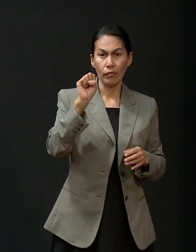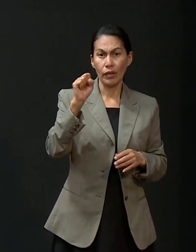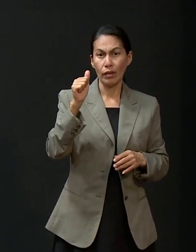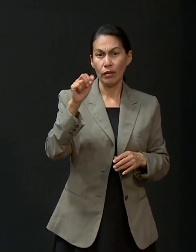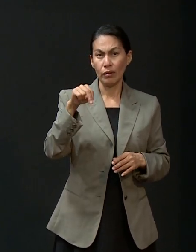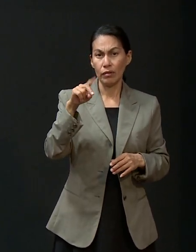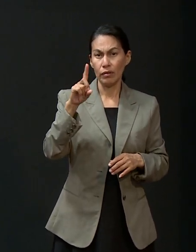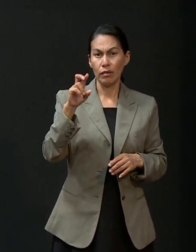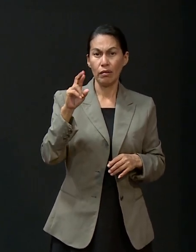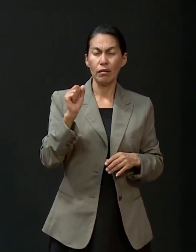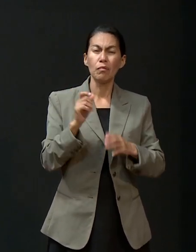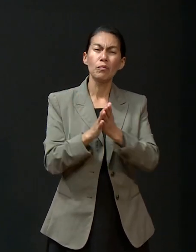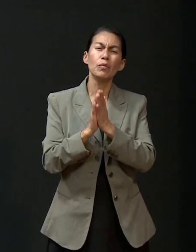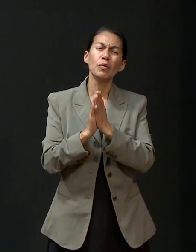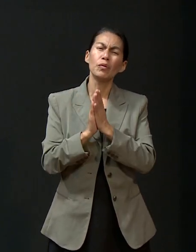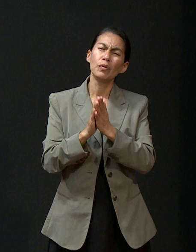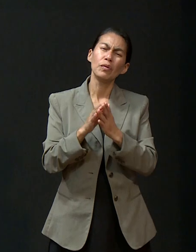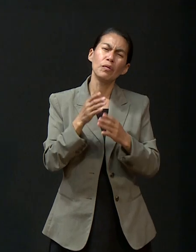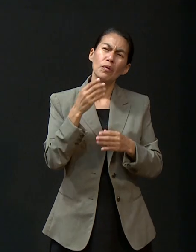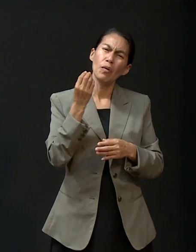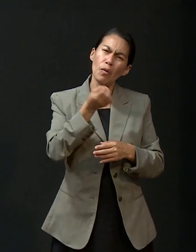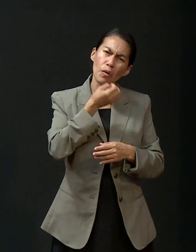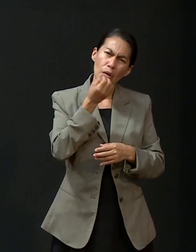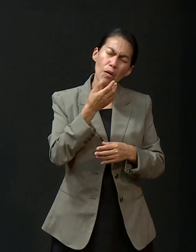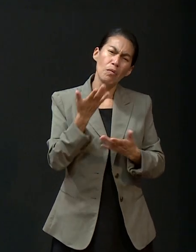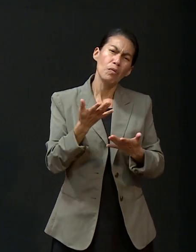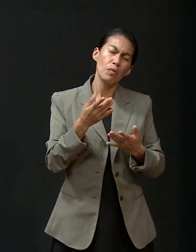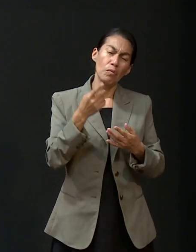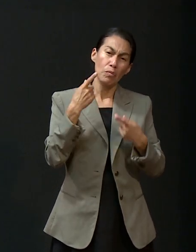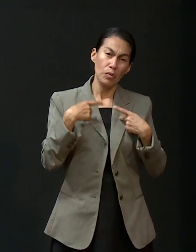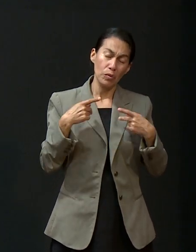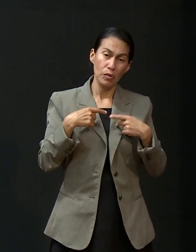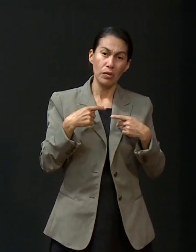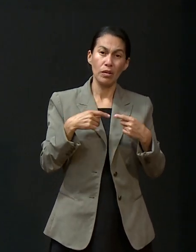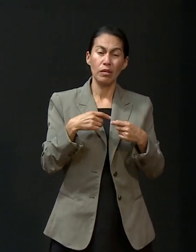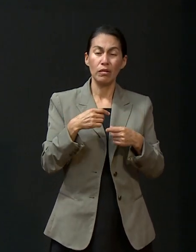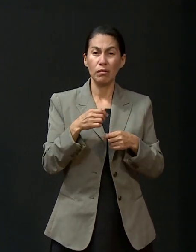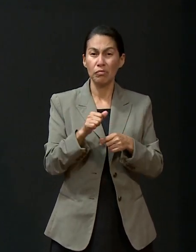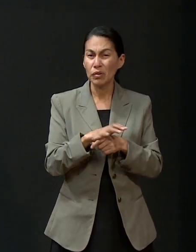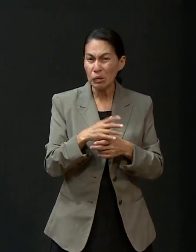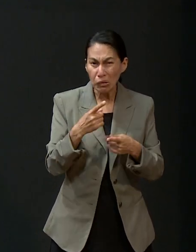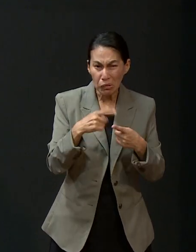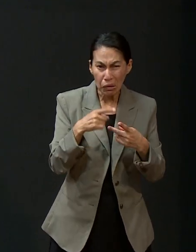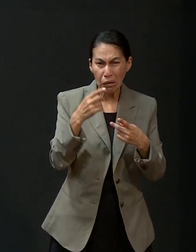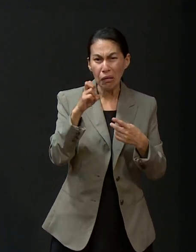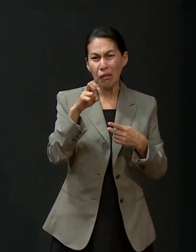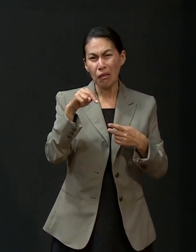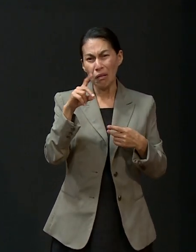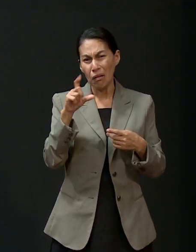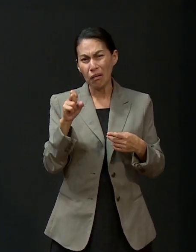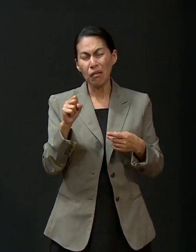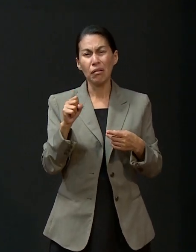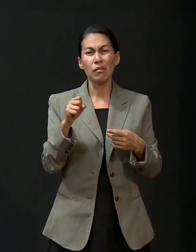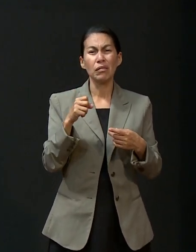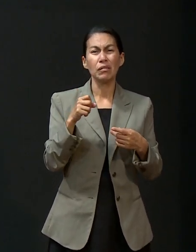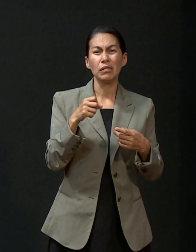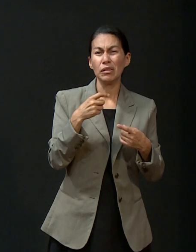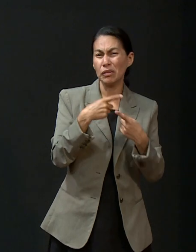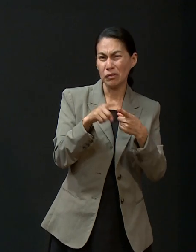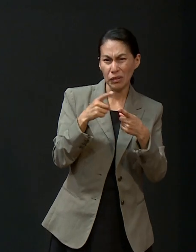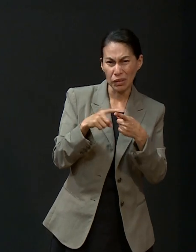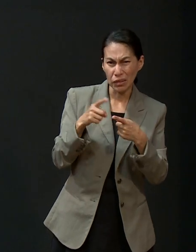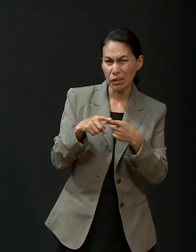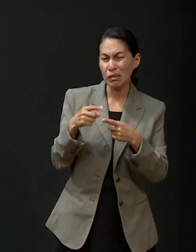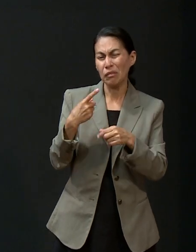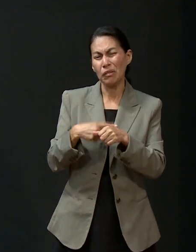Pedido oración por las personas enfermas De diabetes Berta Patrón Hoover Cubides Nelly Paiva